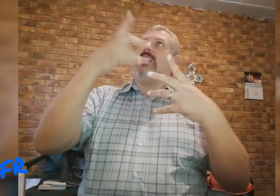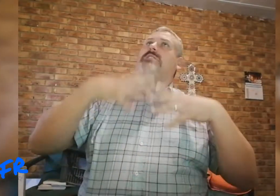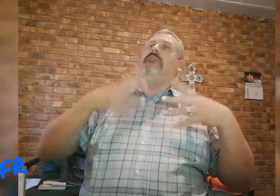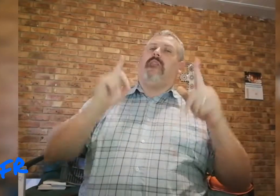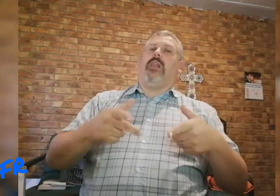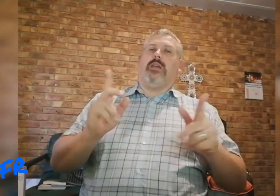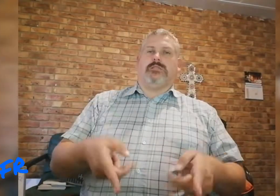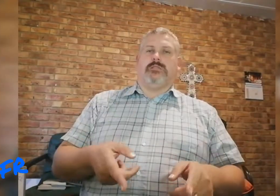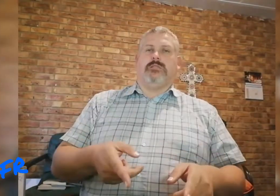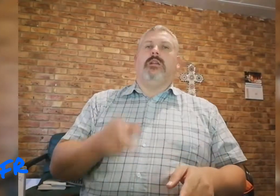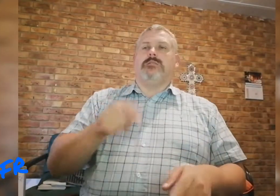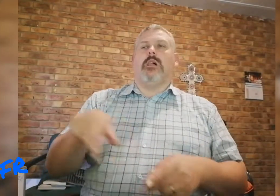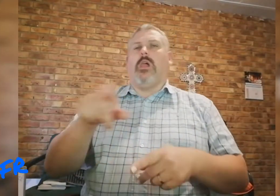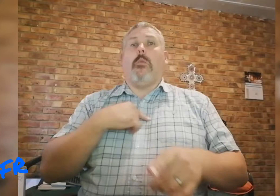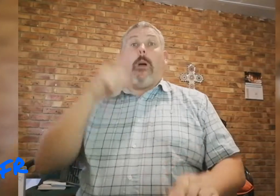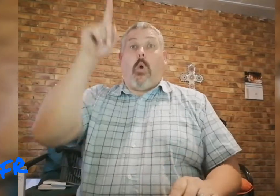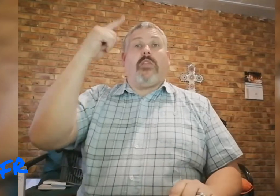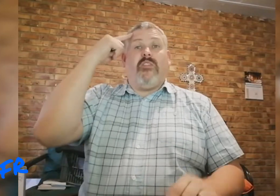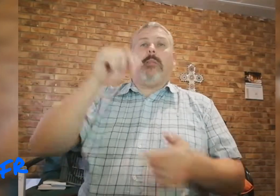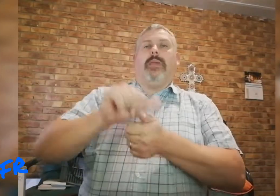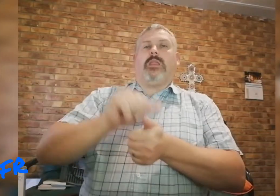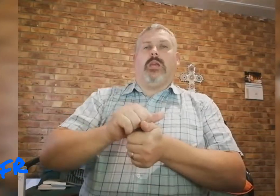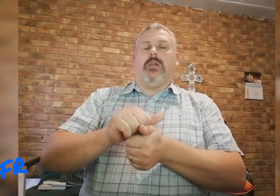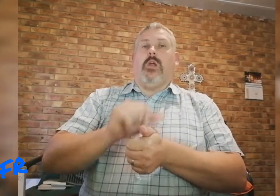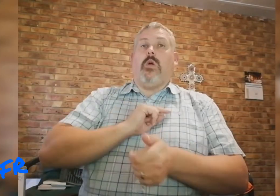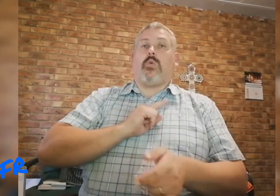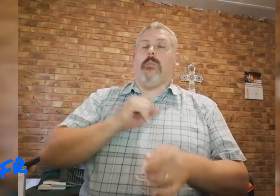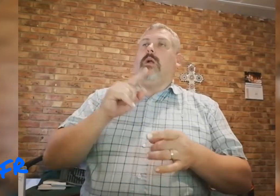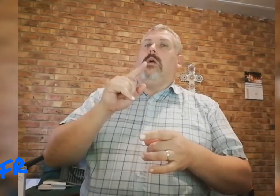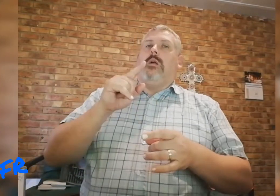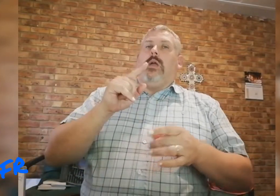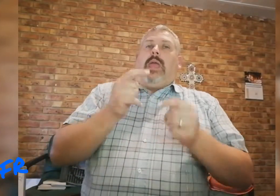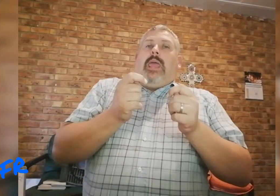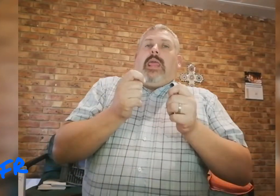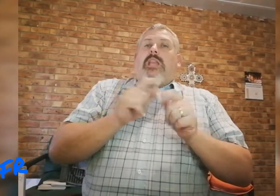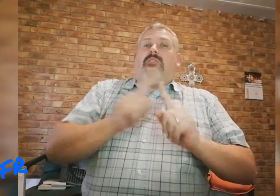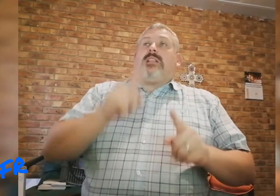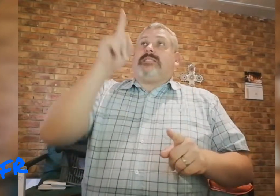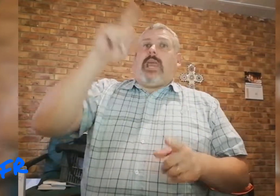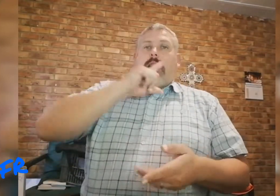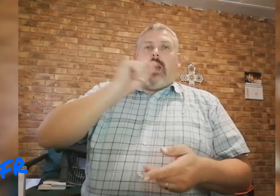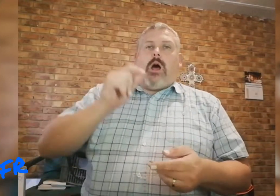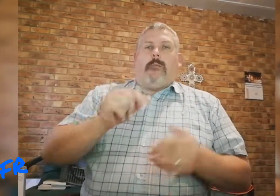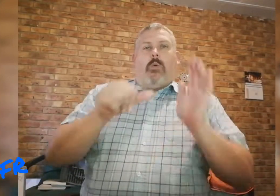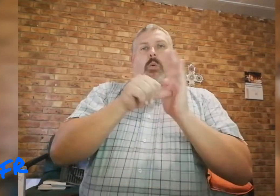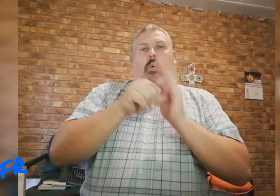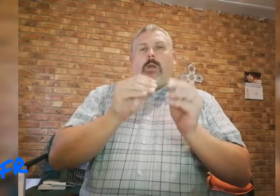as u wil is, so, maar God weet beter, hoekom, iets wat sy naam